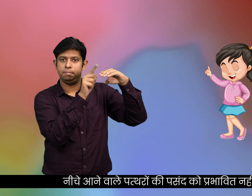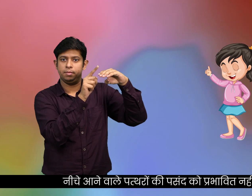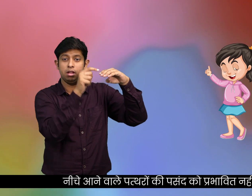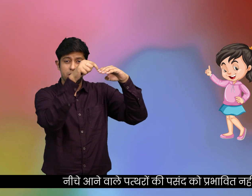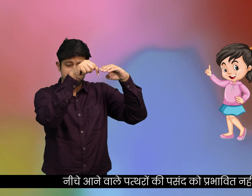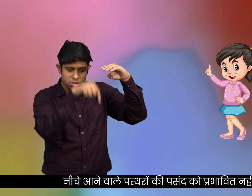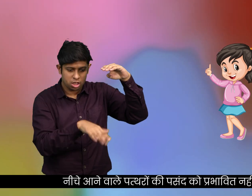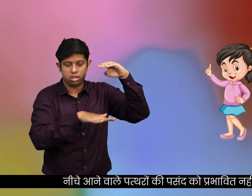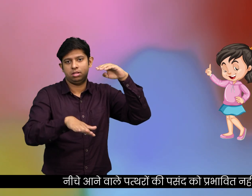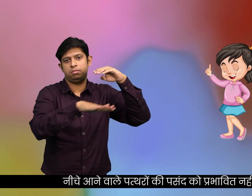नहीं करेंगे।